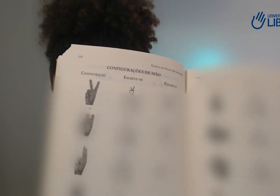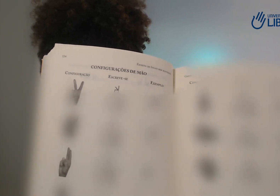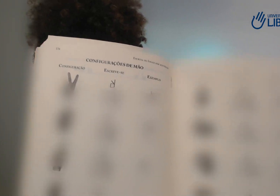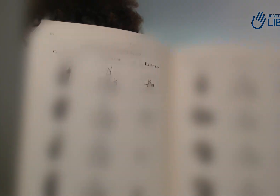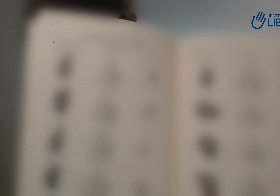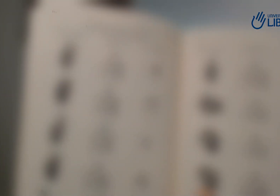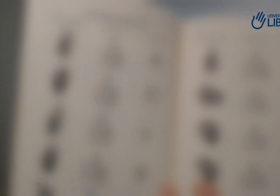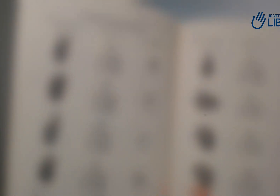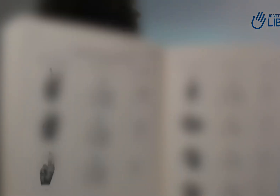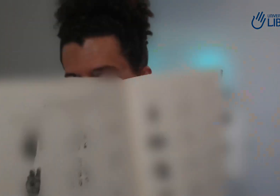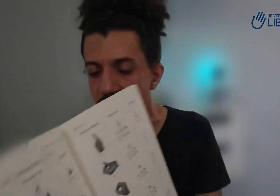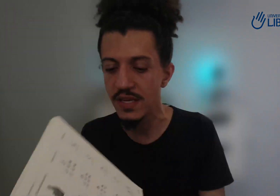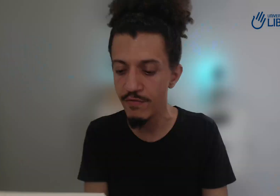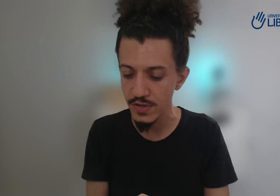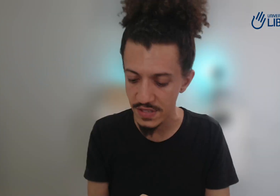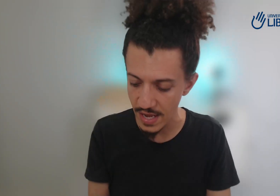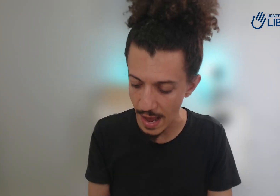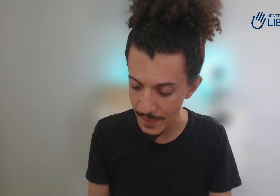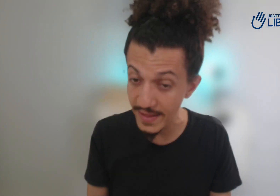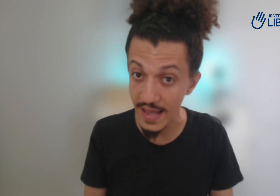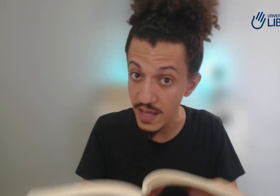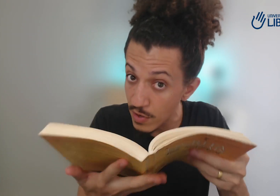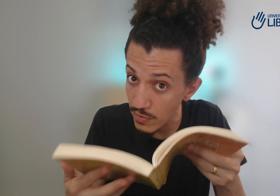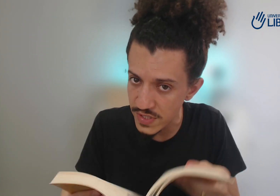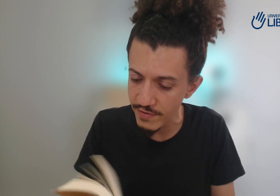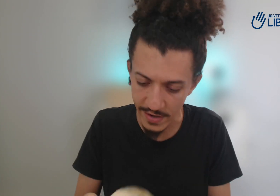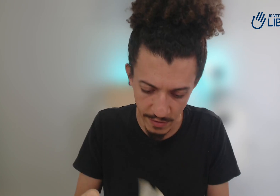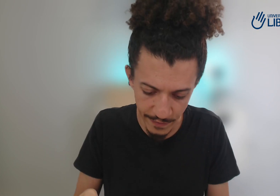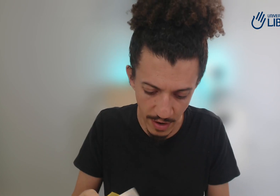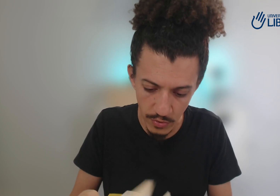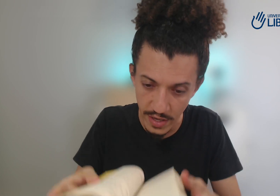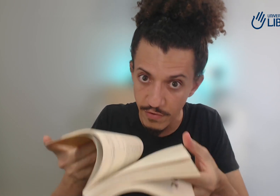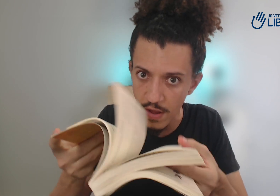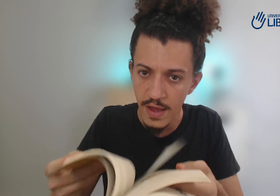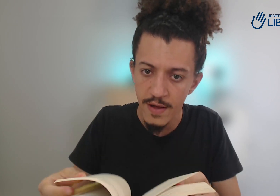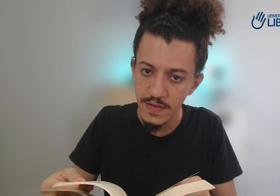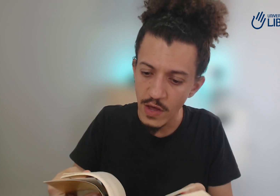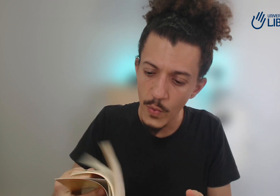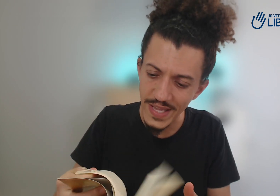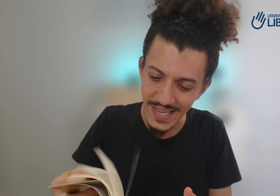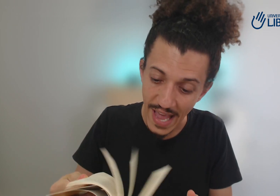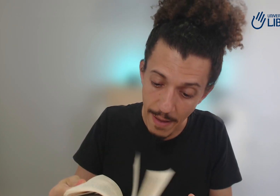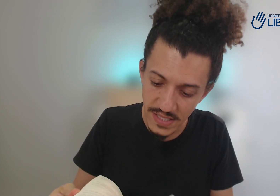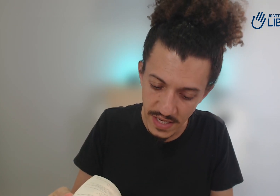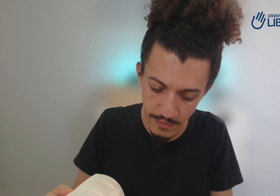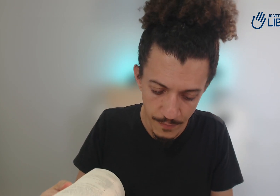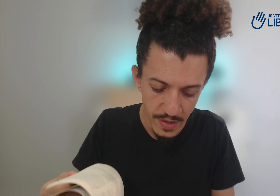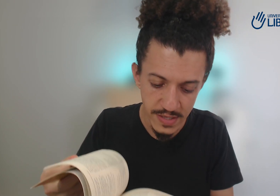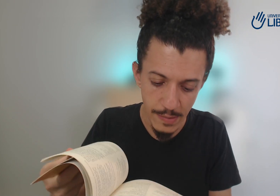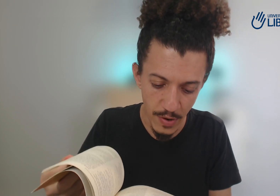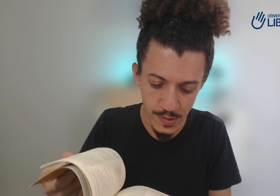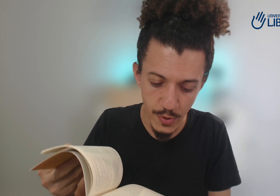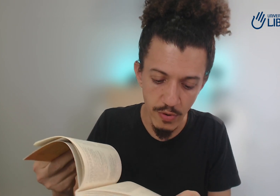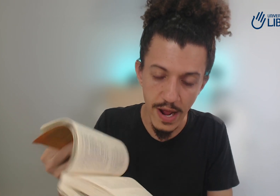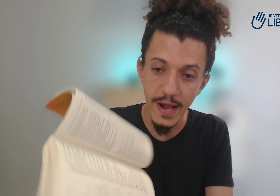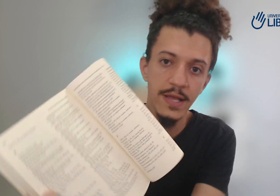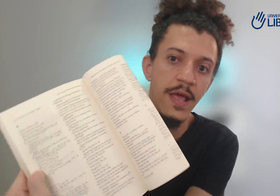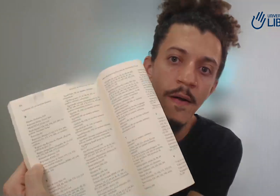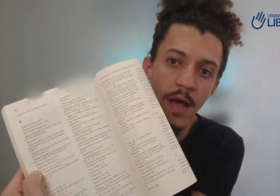nenhum sinal da Libras que você aprender. Inclusive, aqui no final do livro tem um índice remissivo, você pode procurar aqui